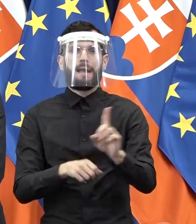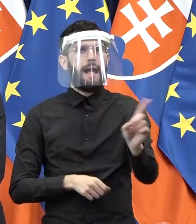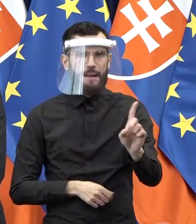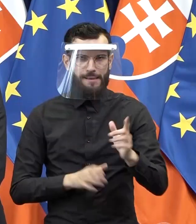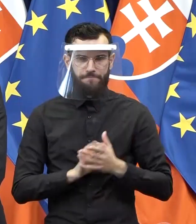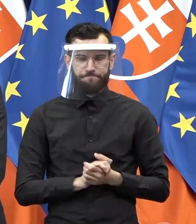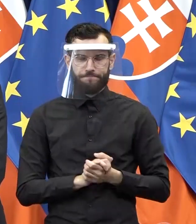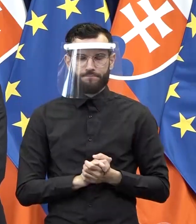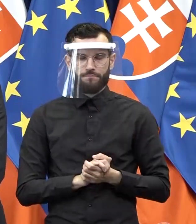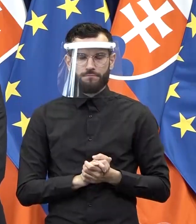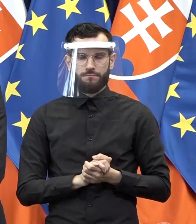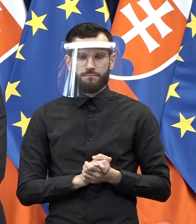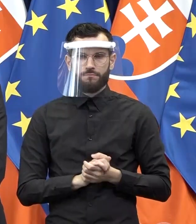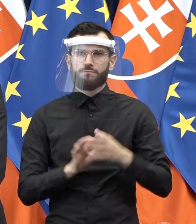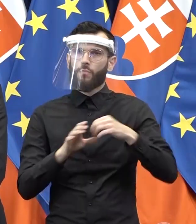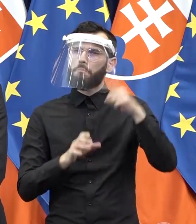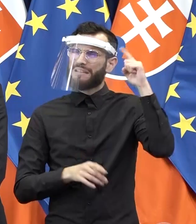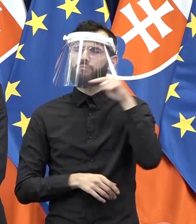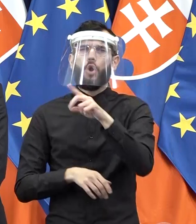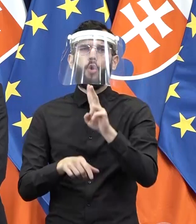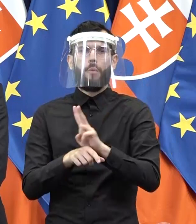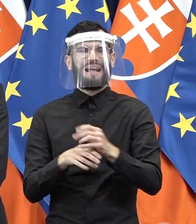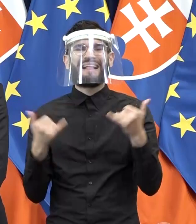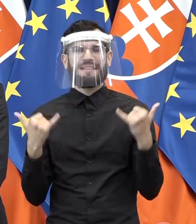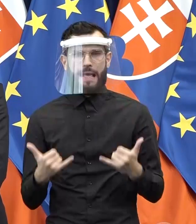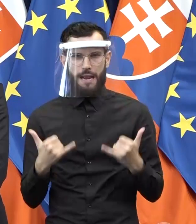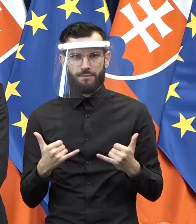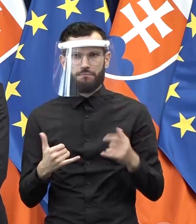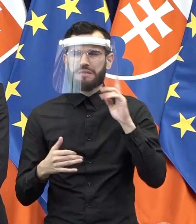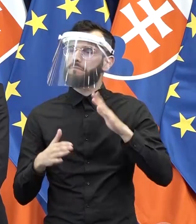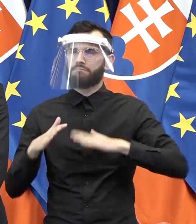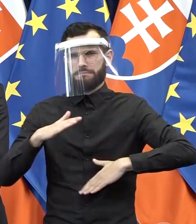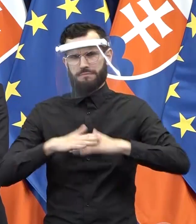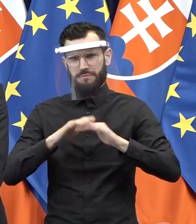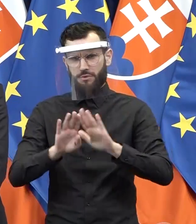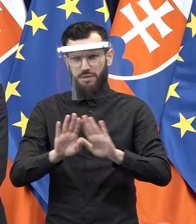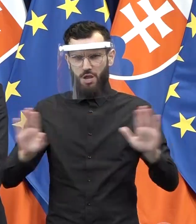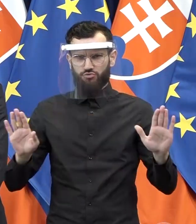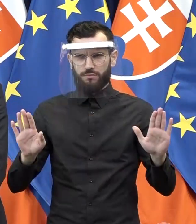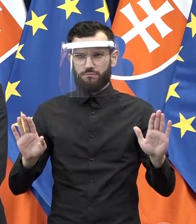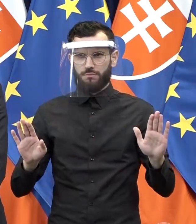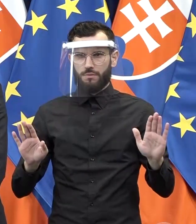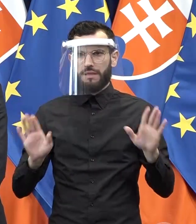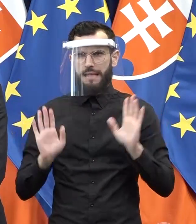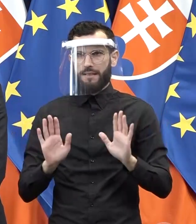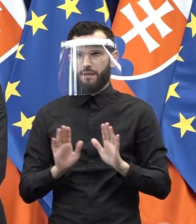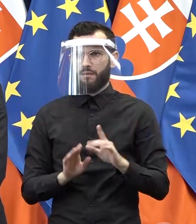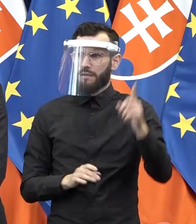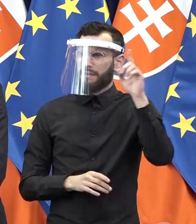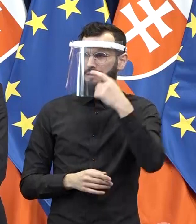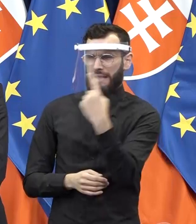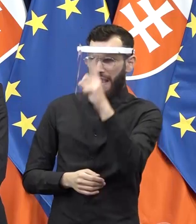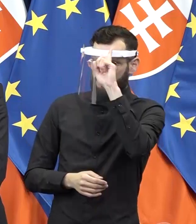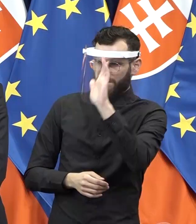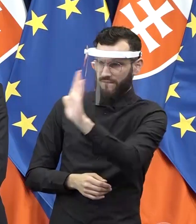považujeme tejto chvíli za dostatočné. Napríklad teda je tam, však sám viete,